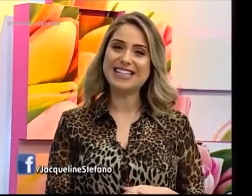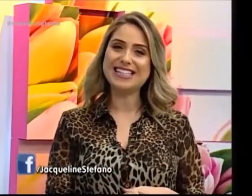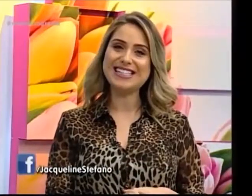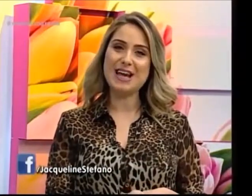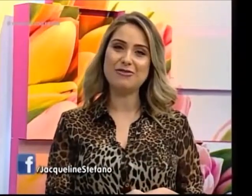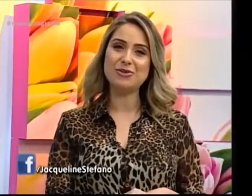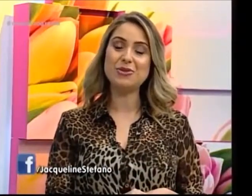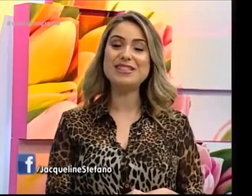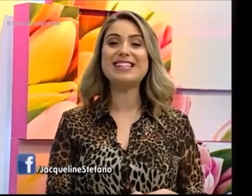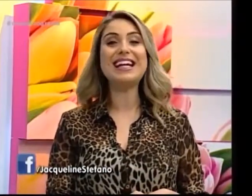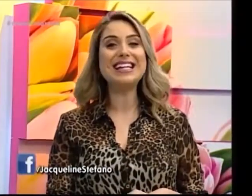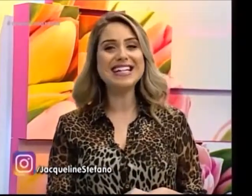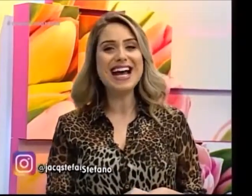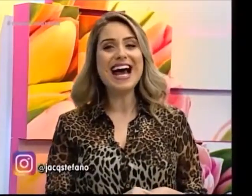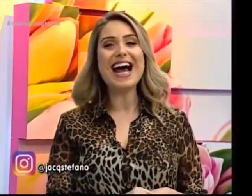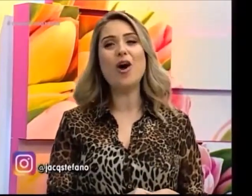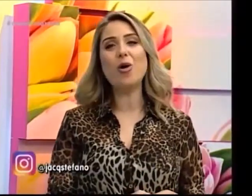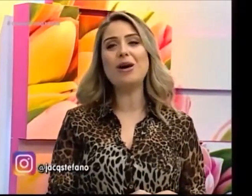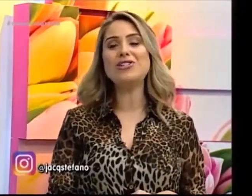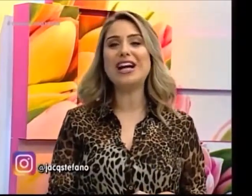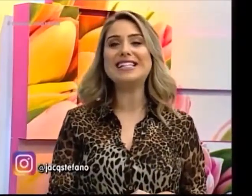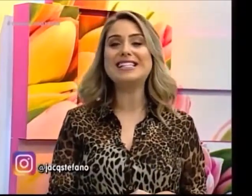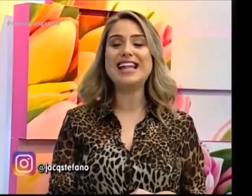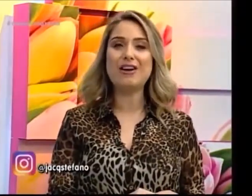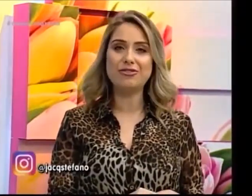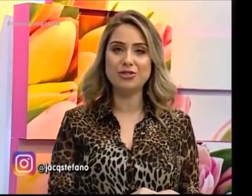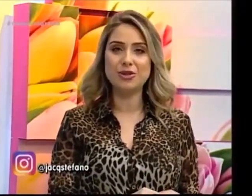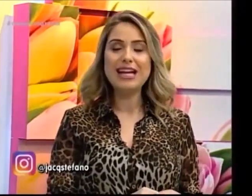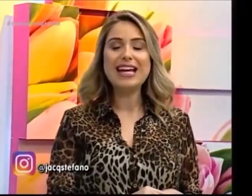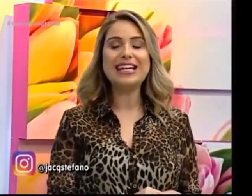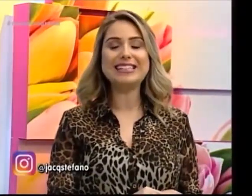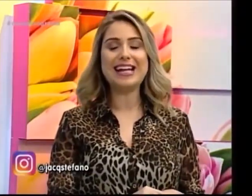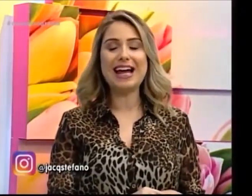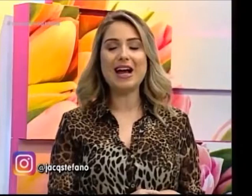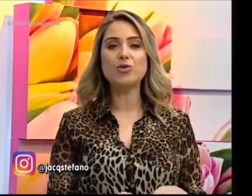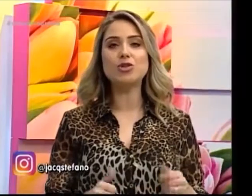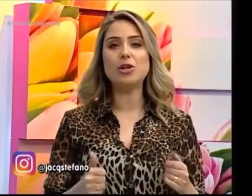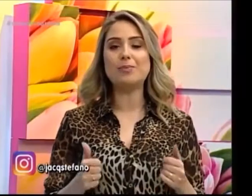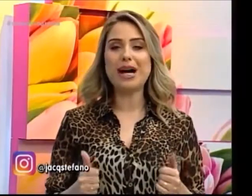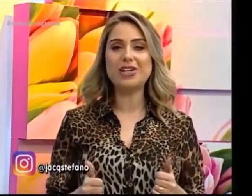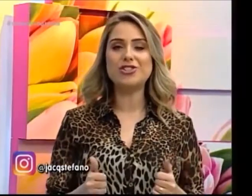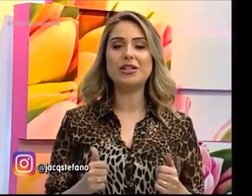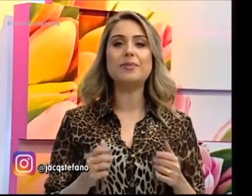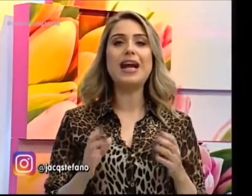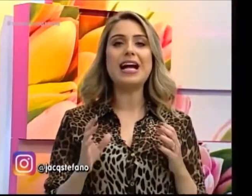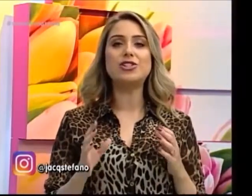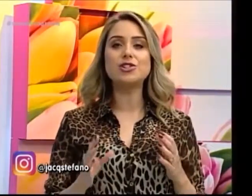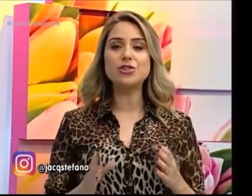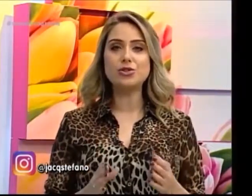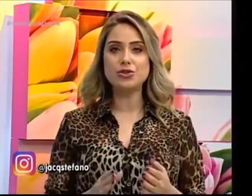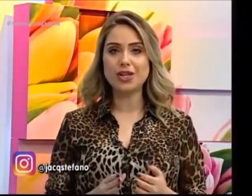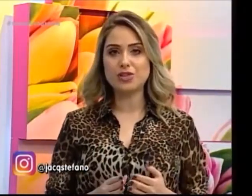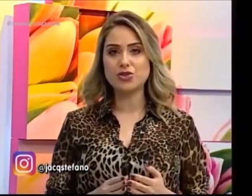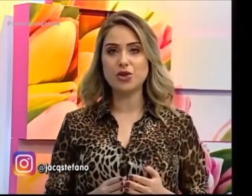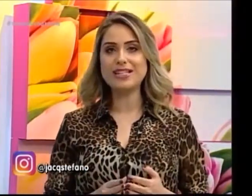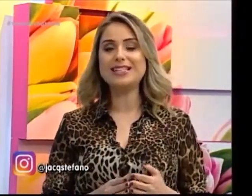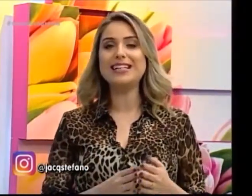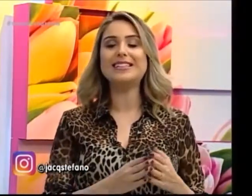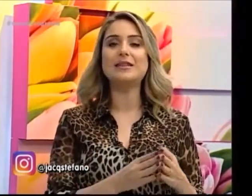facebook.com/Jaqueline Stefano e no Instagram, @JaqueStefano. Entra lá, curte a página, ativa as notificações, entra também